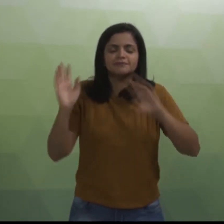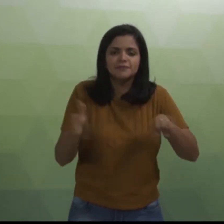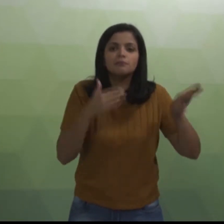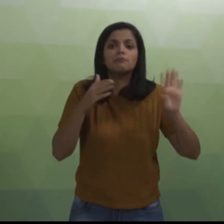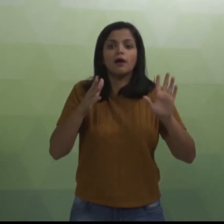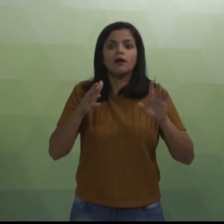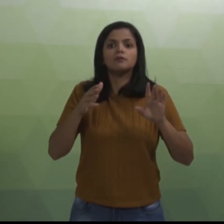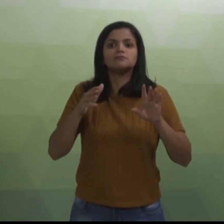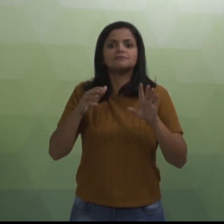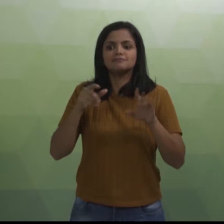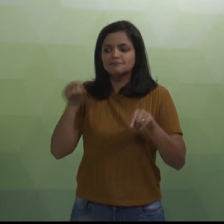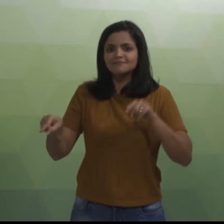diferentes.